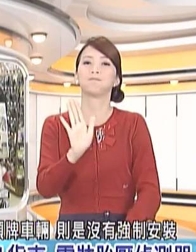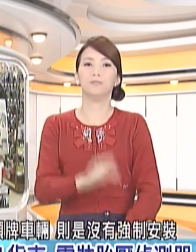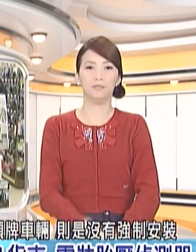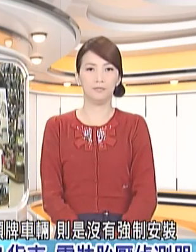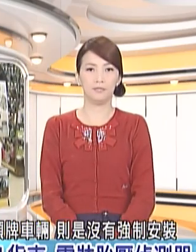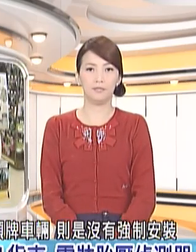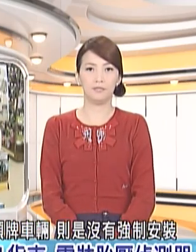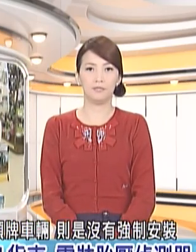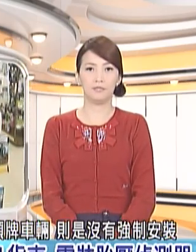装。